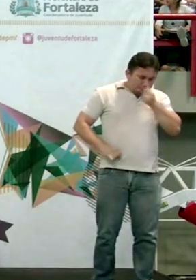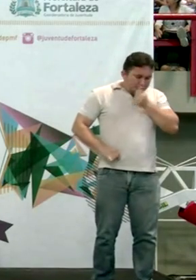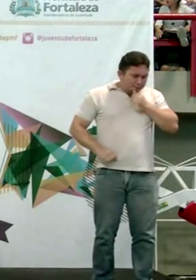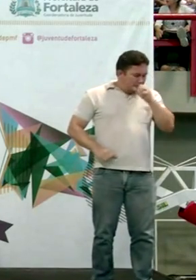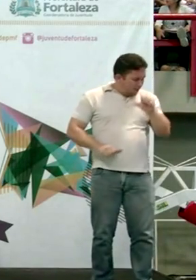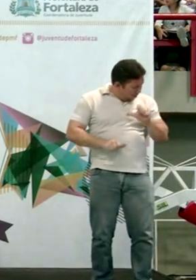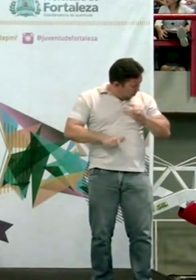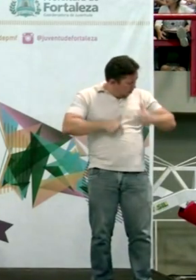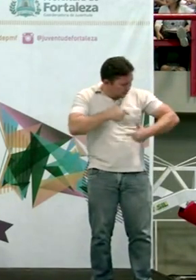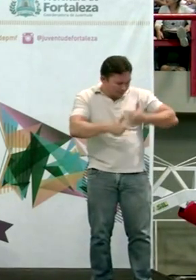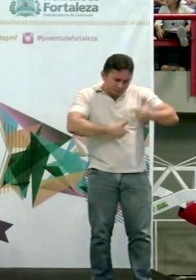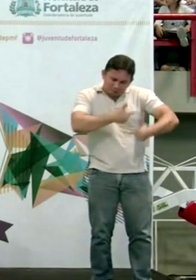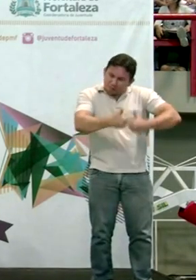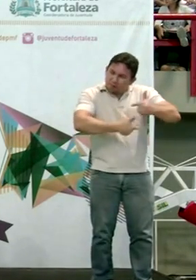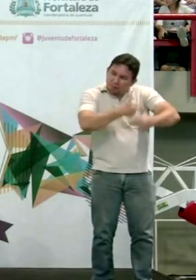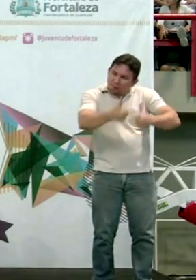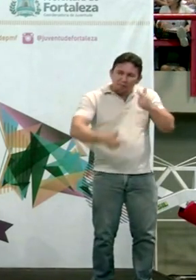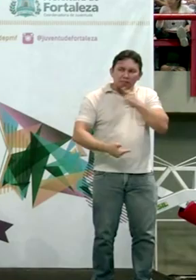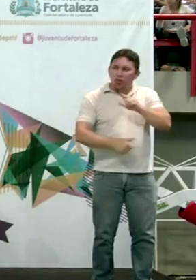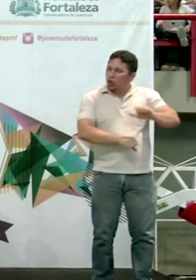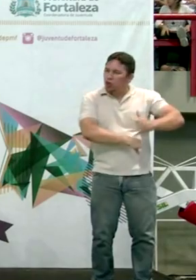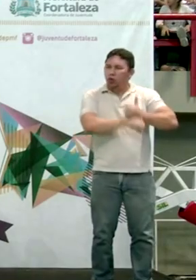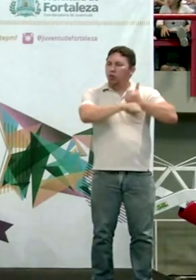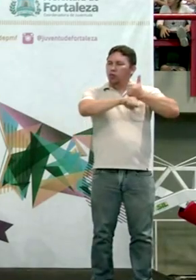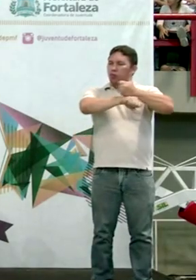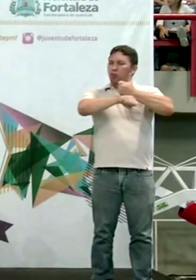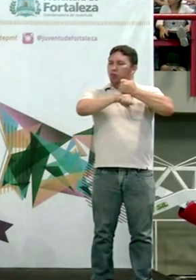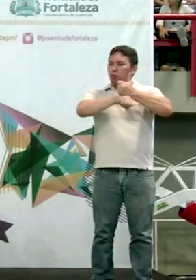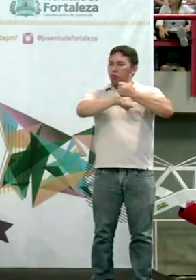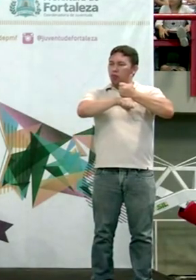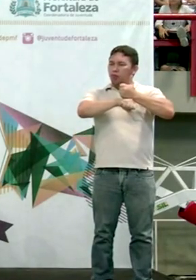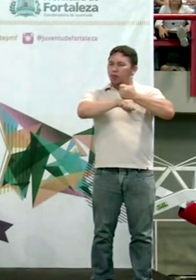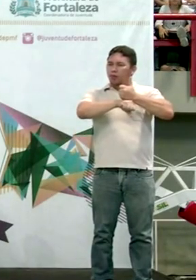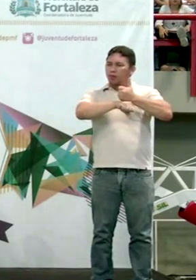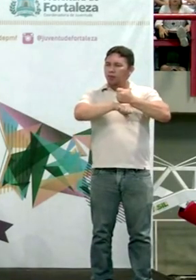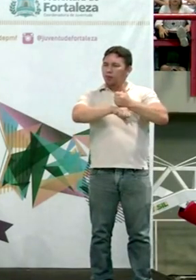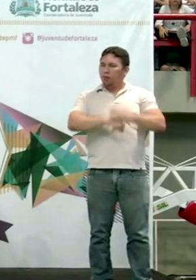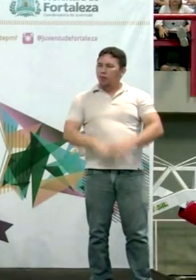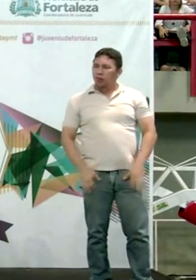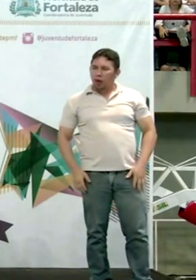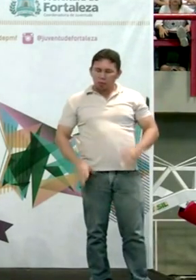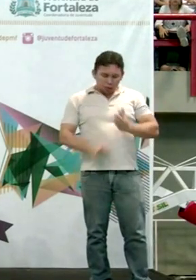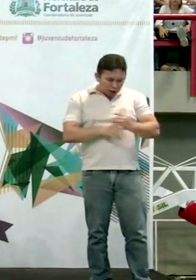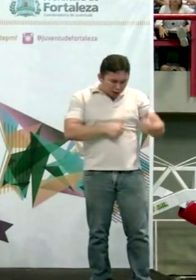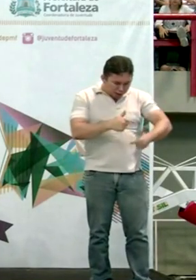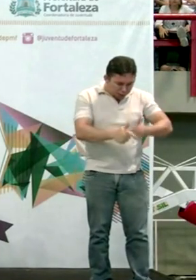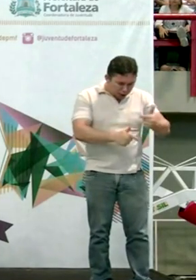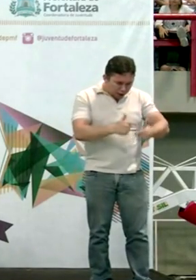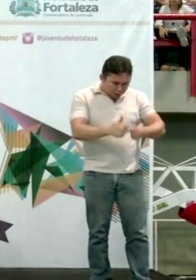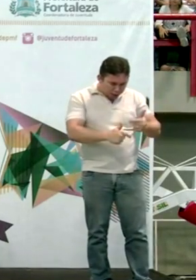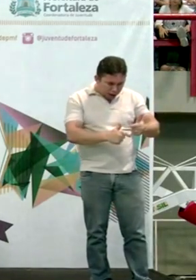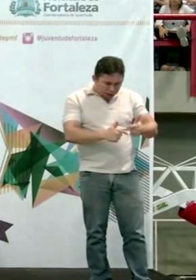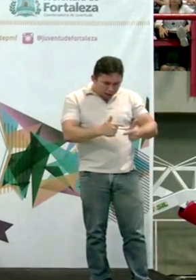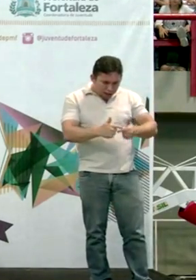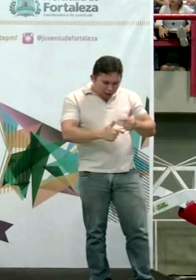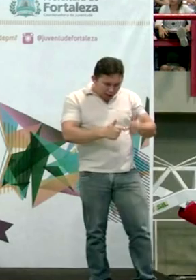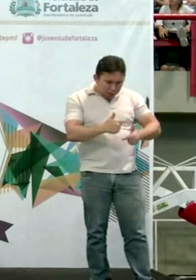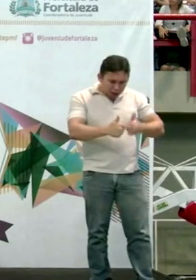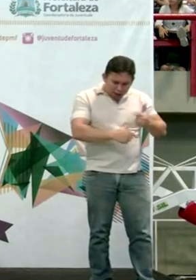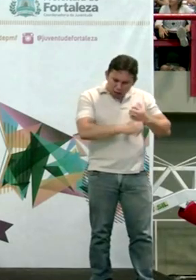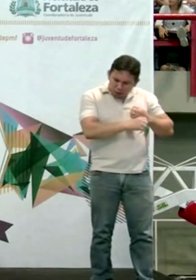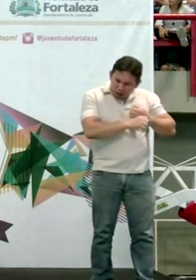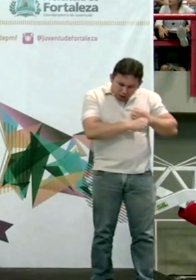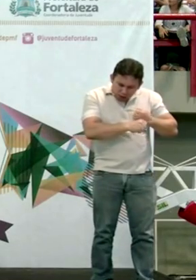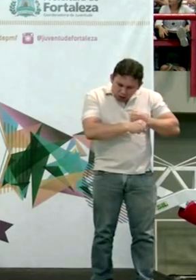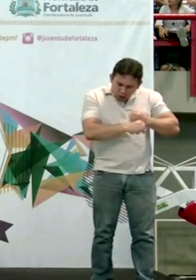lá. E sabe qual é o problema? É que no final parece que foi fácil. A mídia, ela